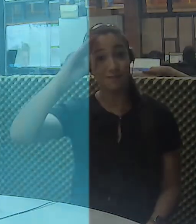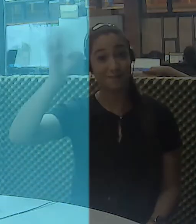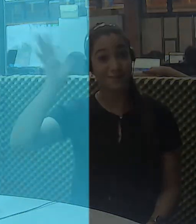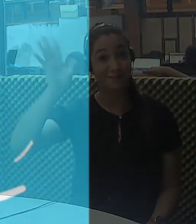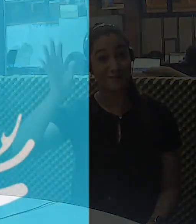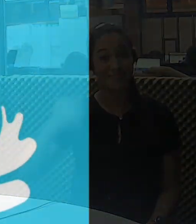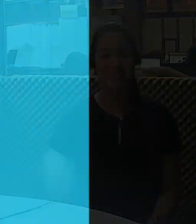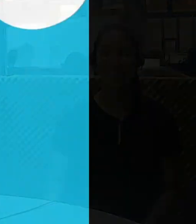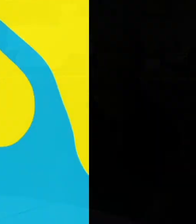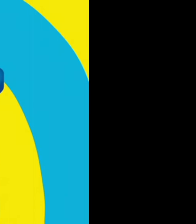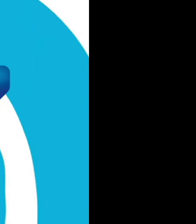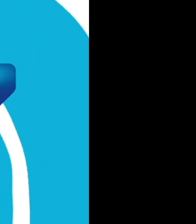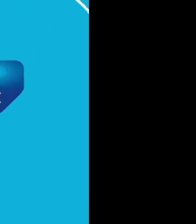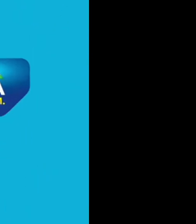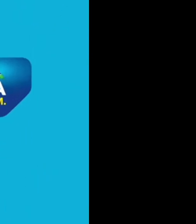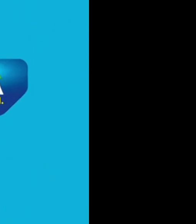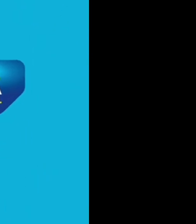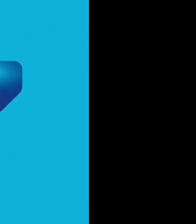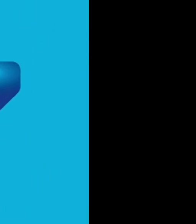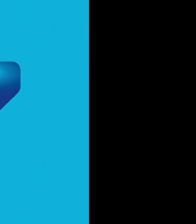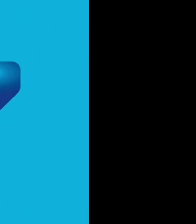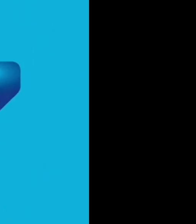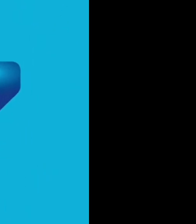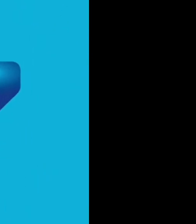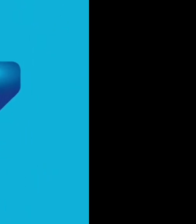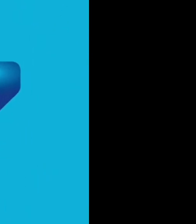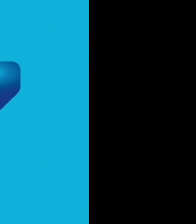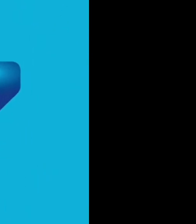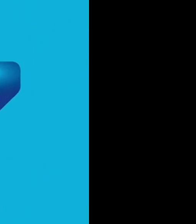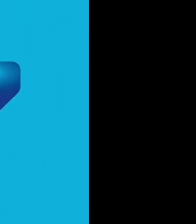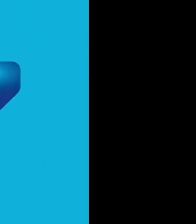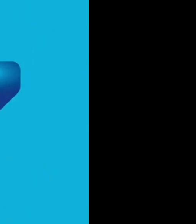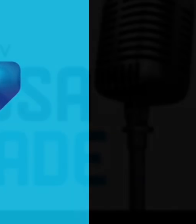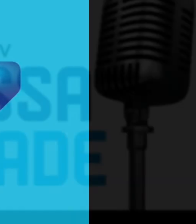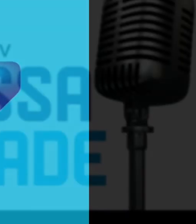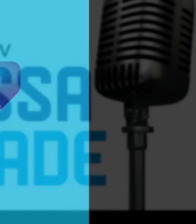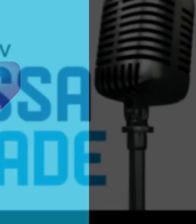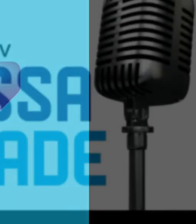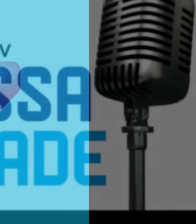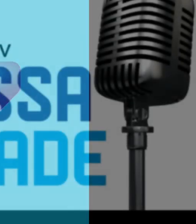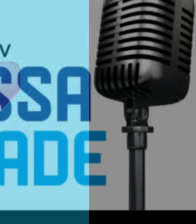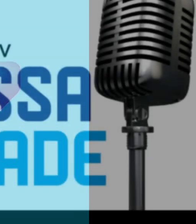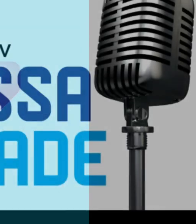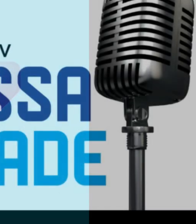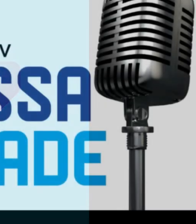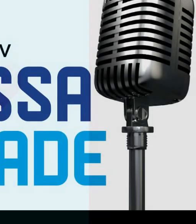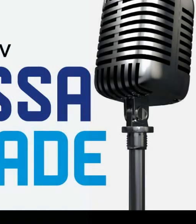próxima. Fica por aqui mais uma edição do programa da Rádio Nossa Cidade.